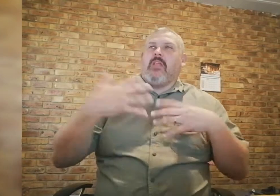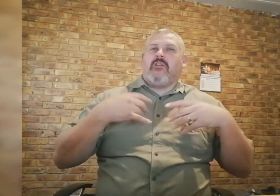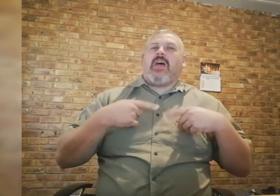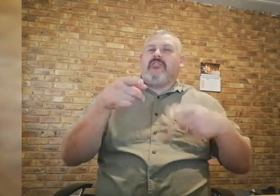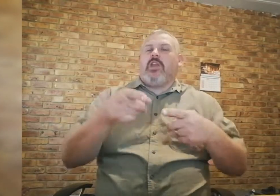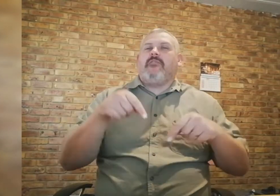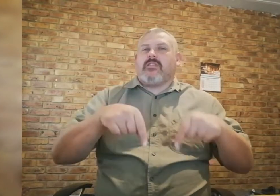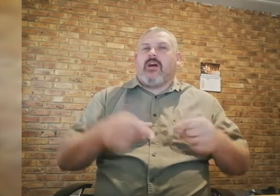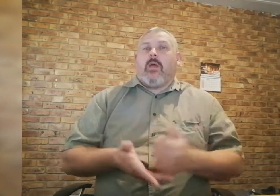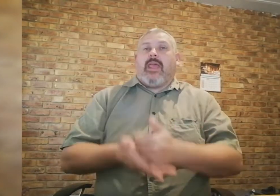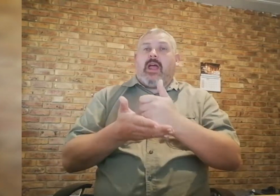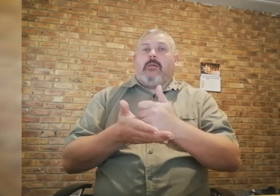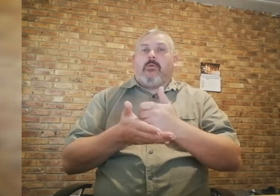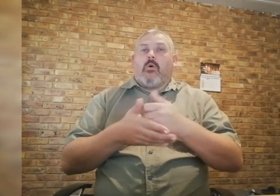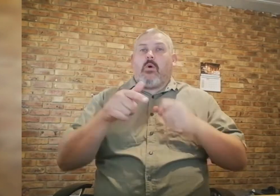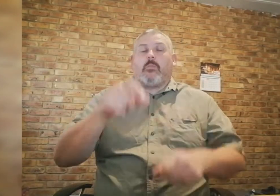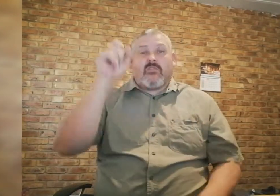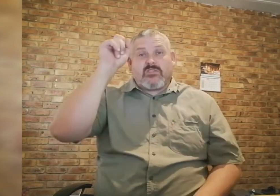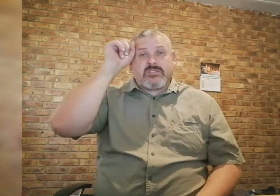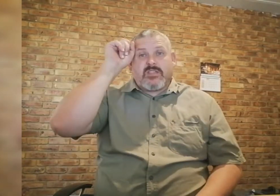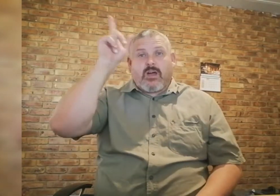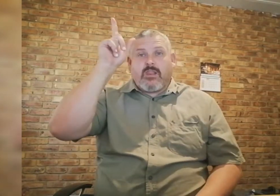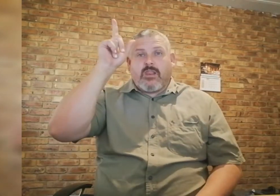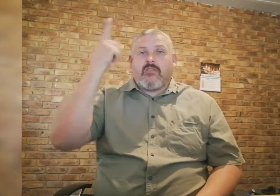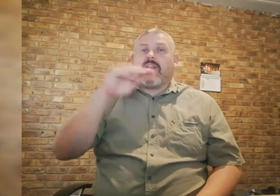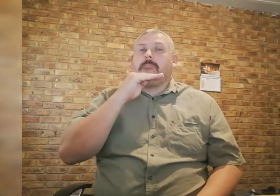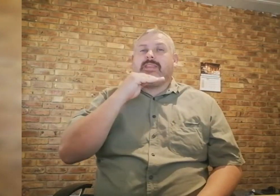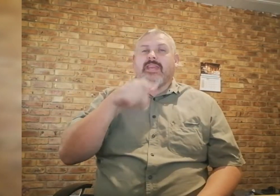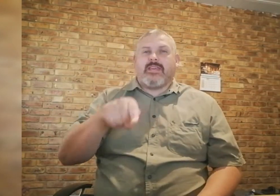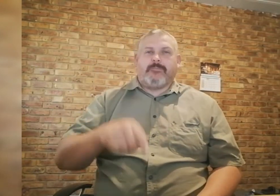Wil ek vir julle vandag help om te verstaan wat dit beteken.